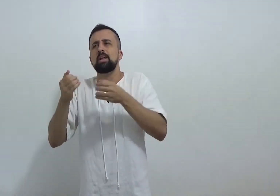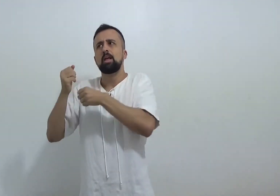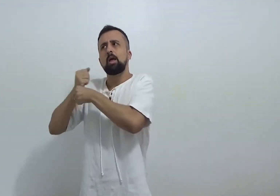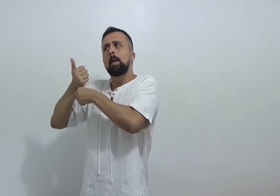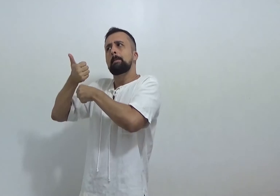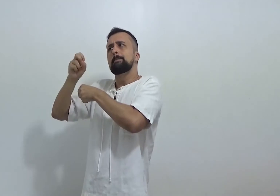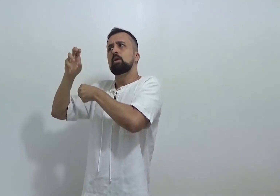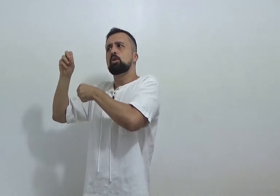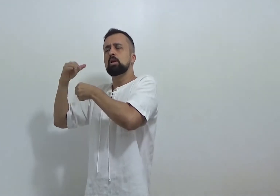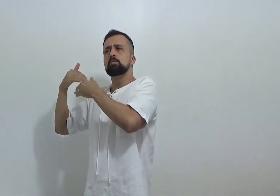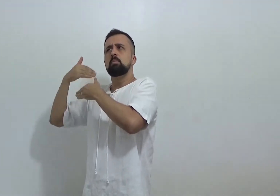E hoje?